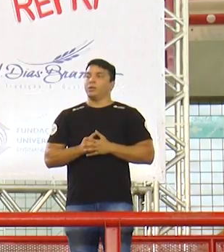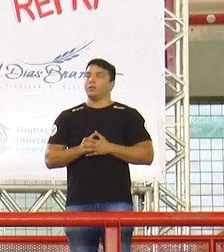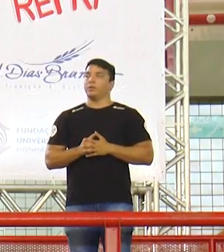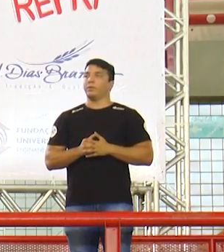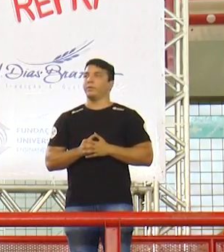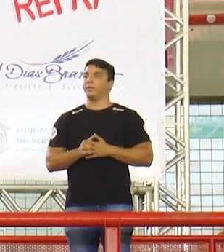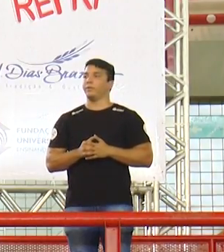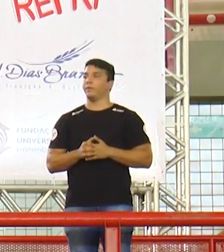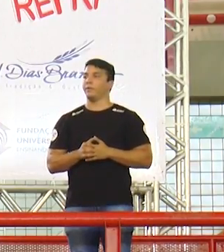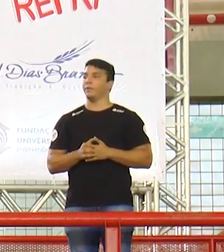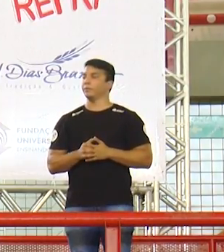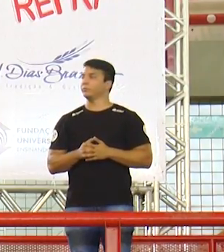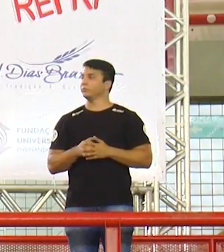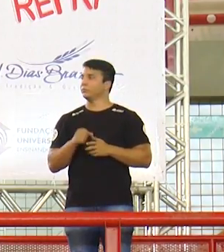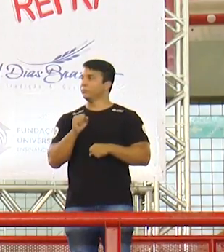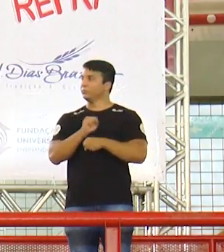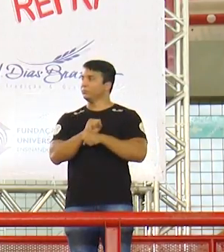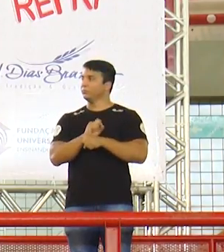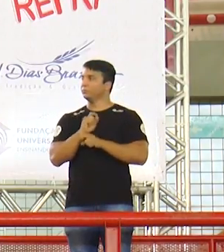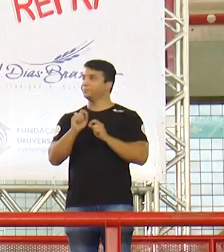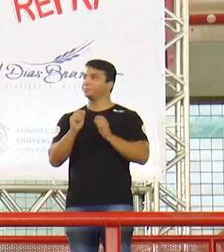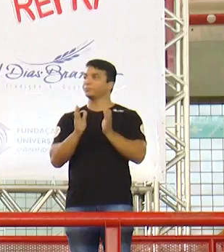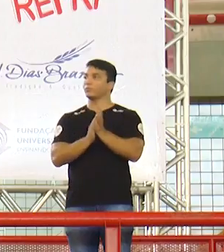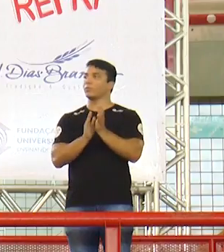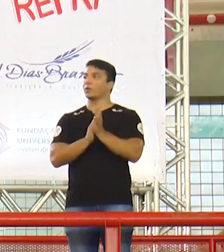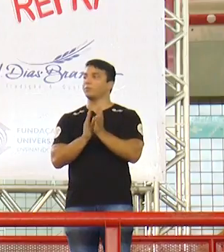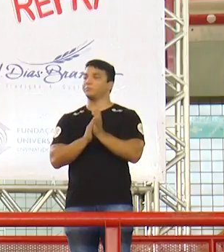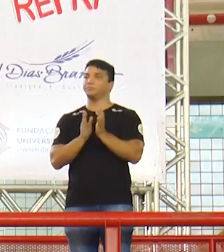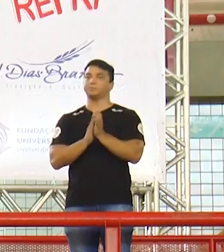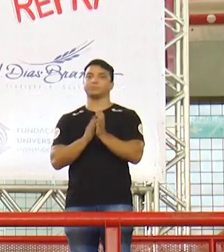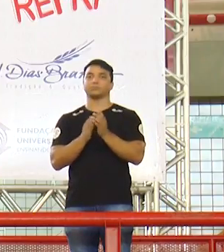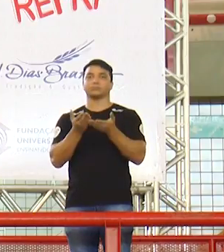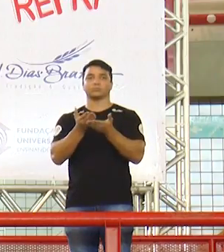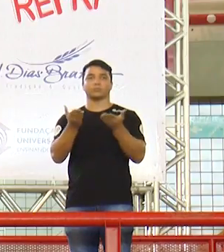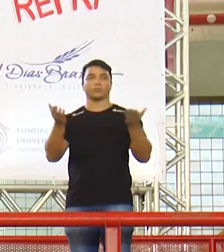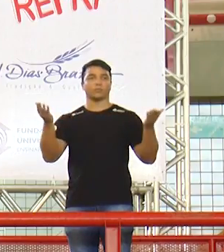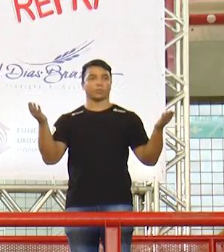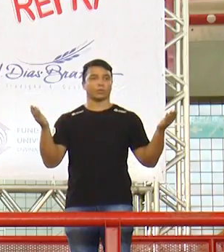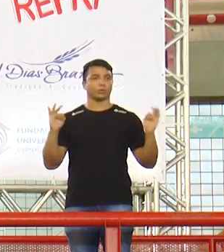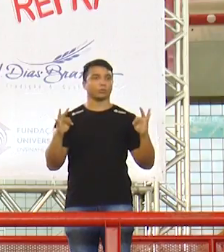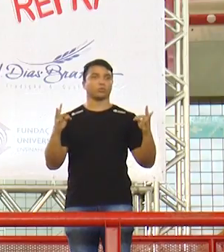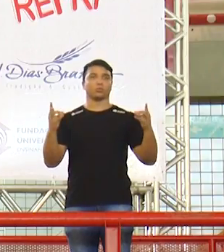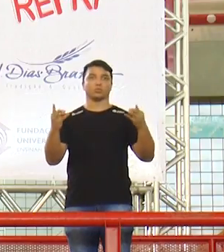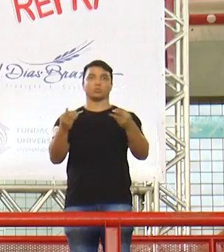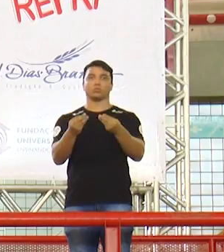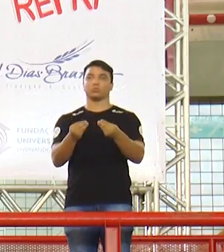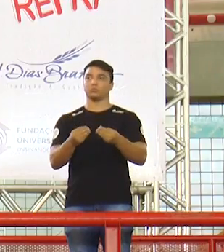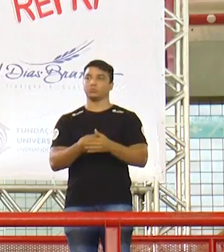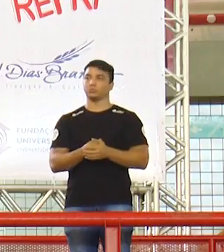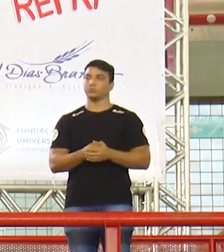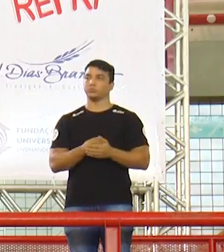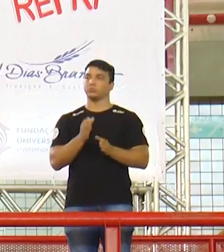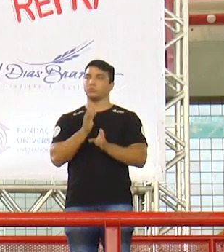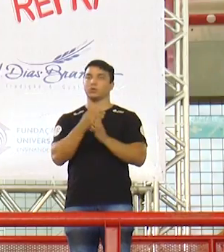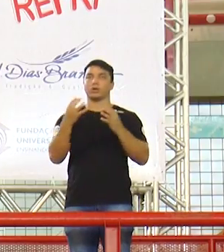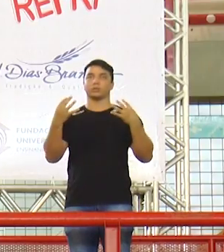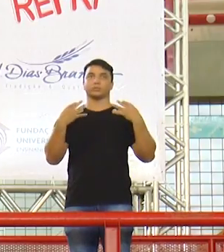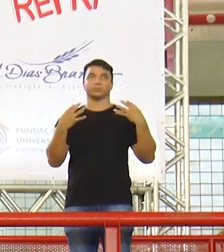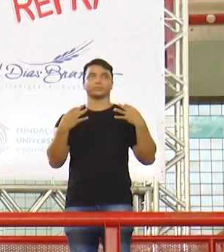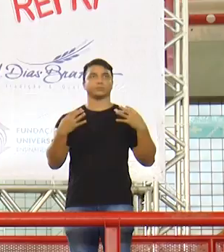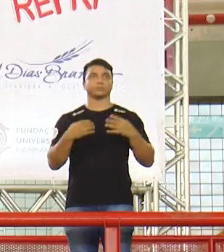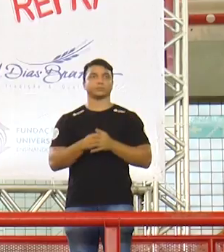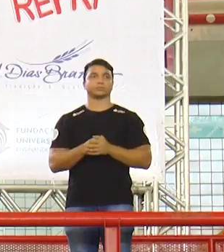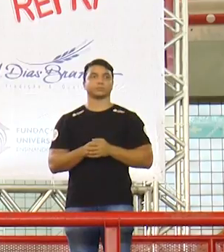Quero só fazer essa pequena pausa para parabenizar cada um de vossas excelências pela atenção